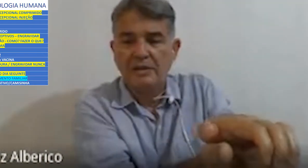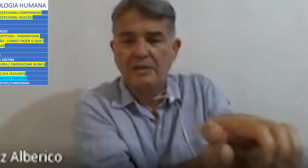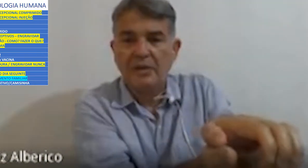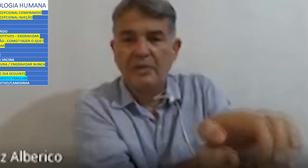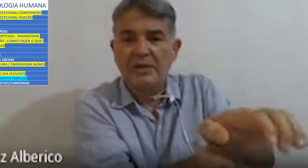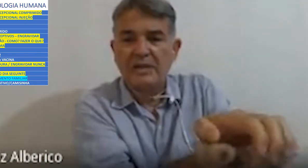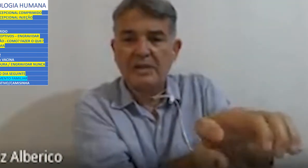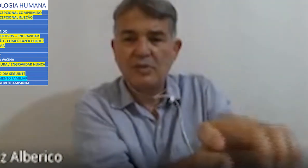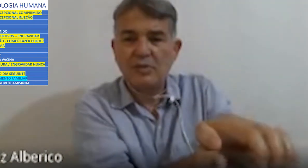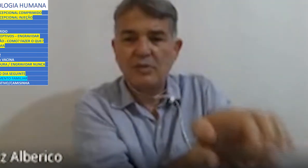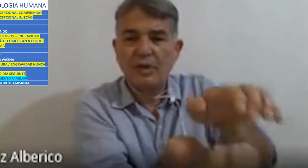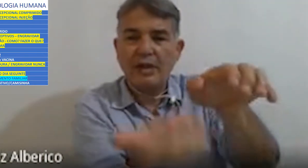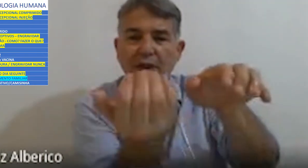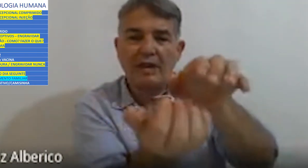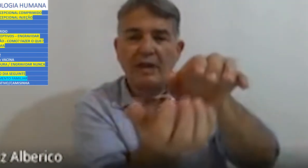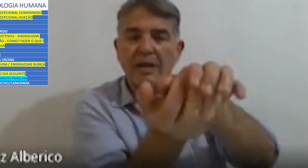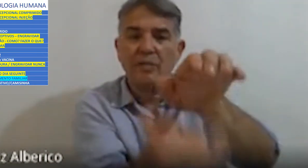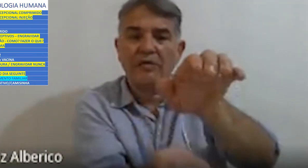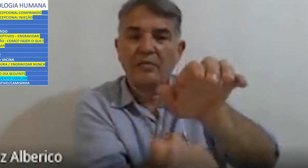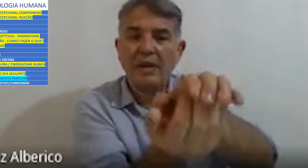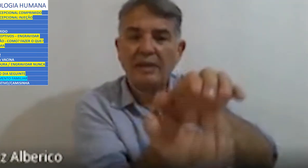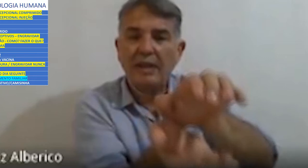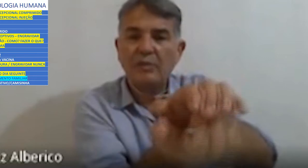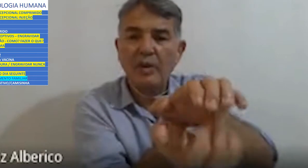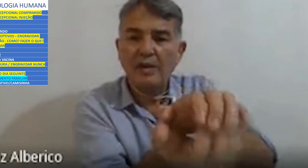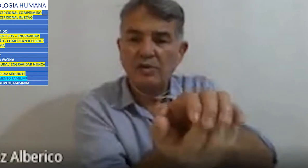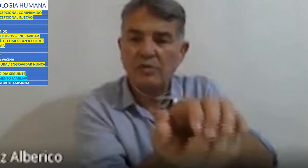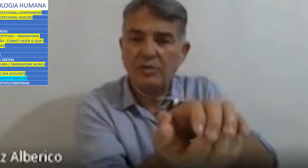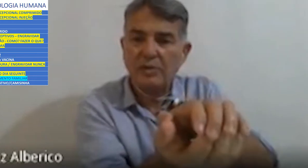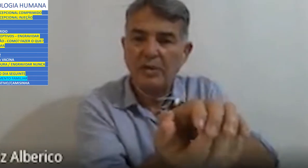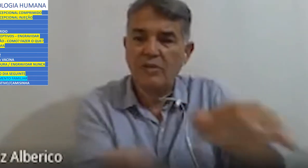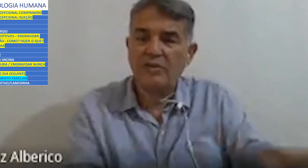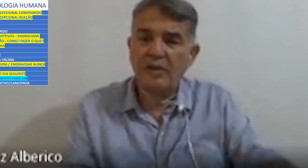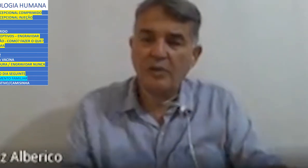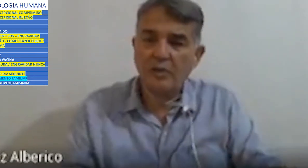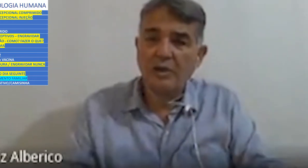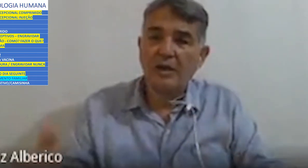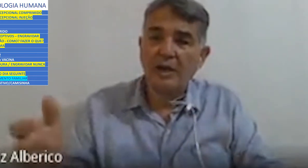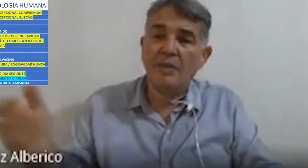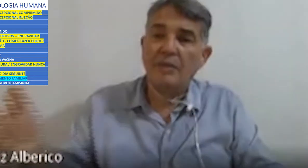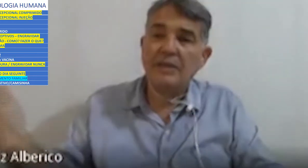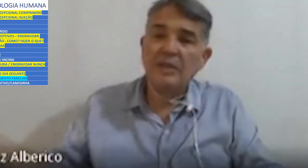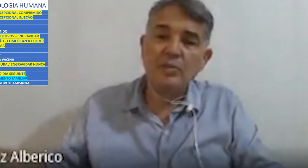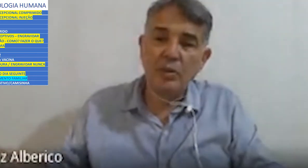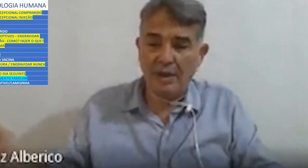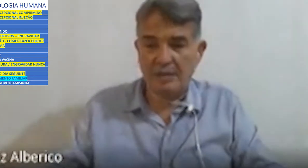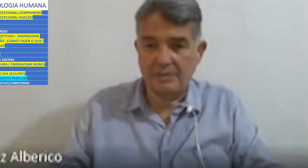Então, é preciso... quem movimenta é o de baixo. É o inferior. É a mandíbula.